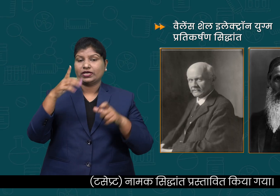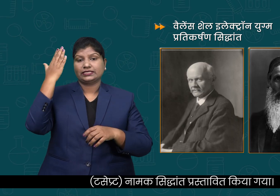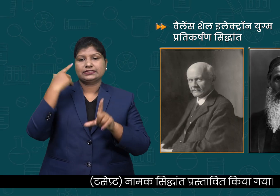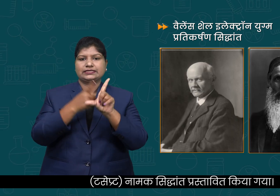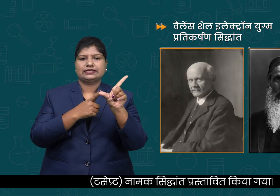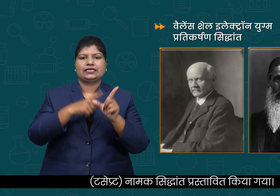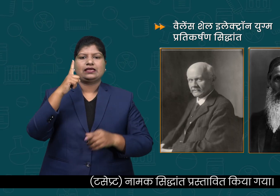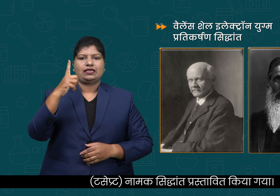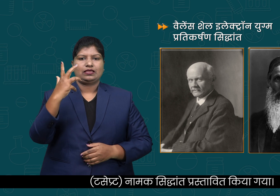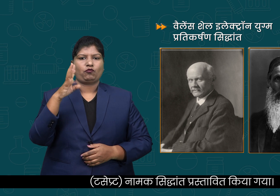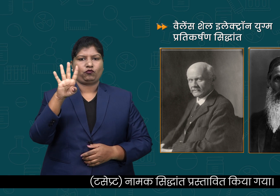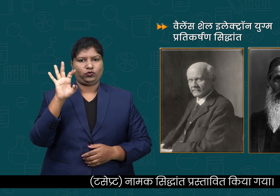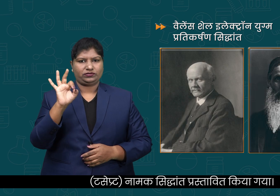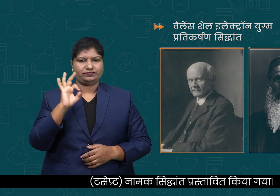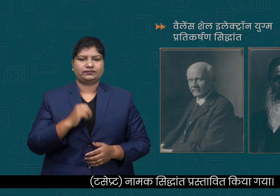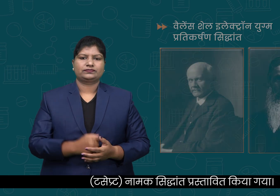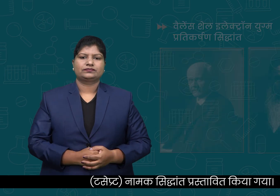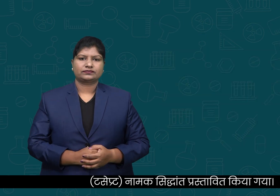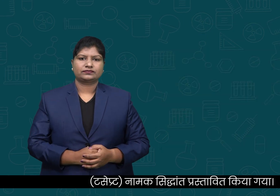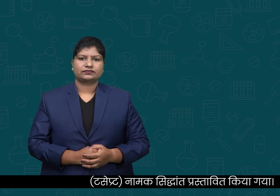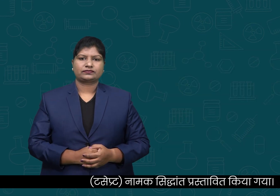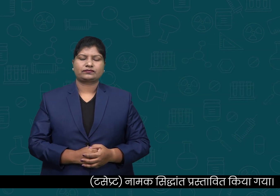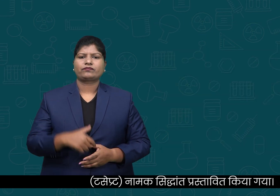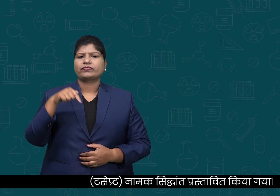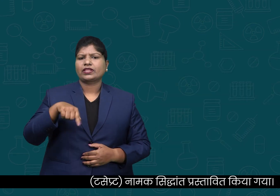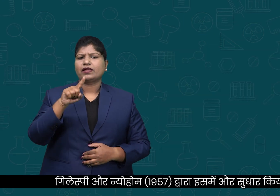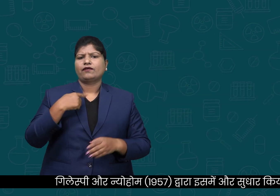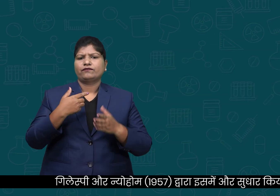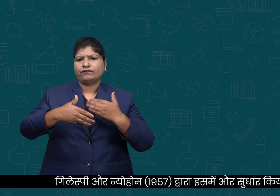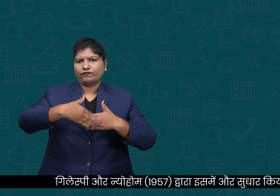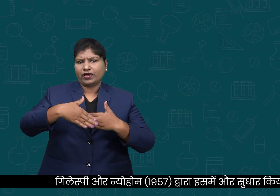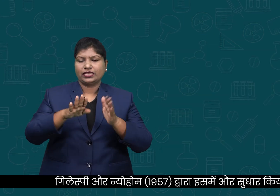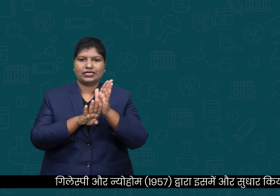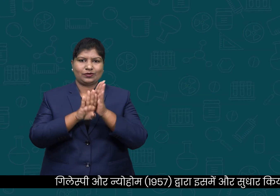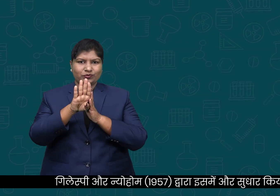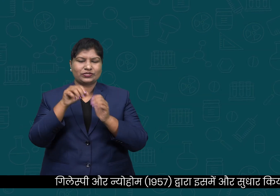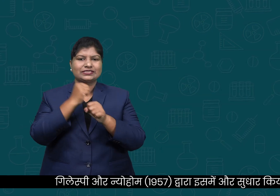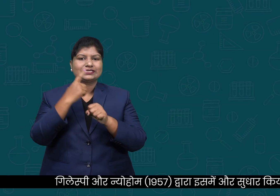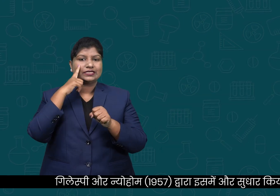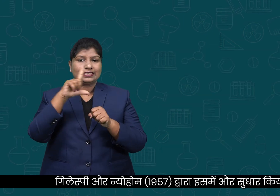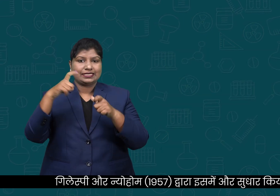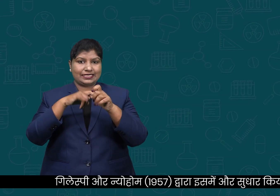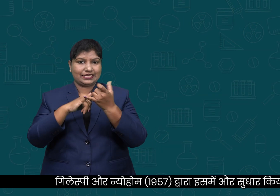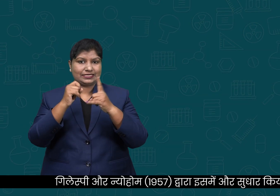टस्पेट नामक सिद्धांत प्रस्तावित किया गया है। गिलेस्पी और न्यूहोम